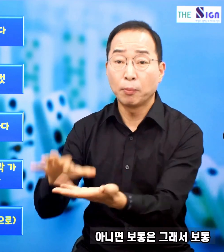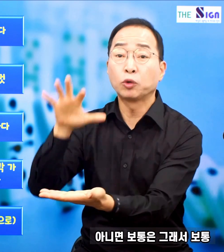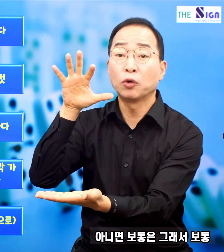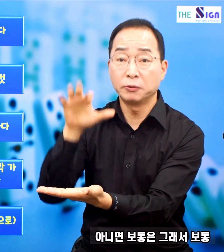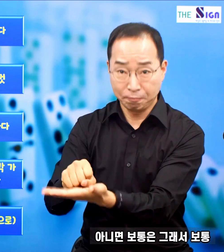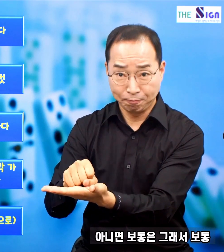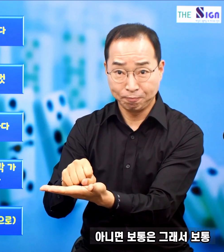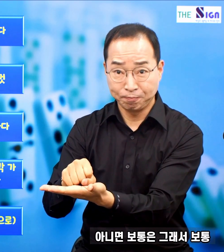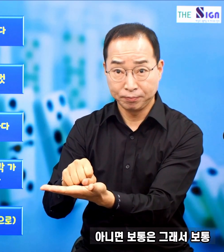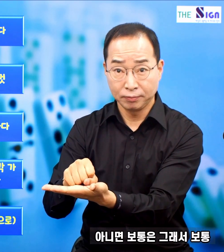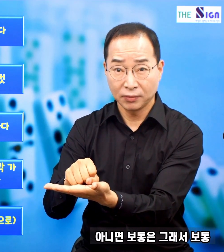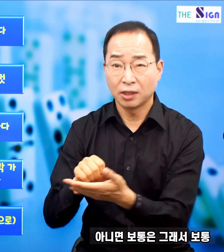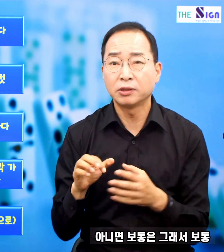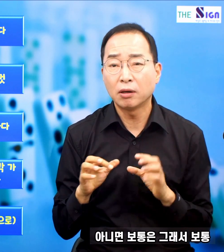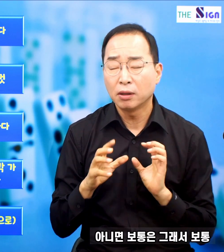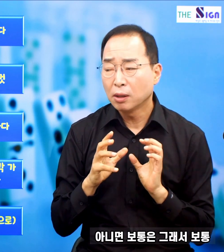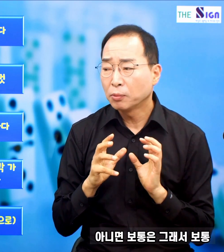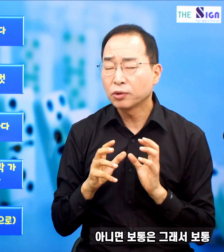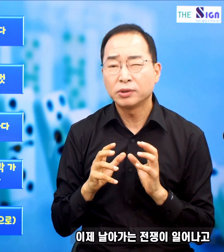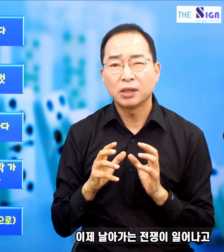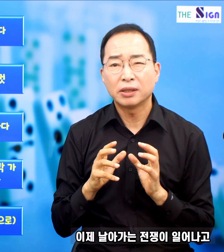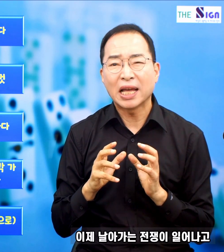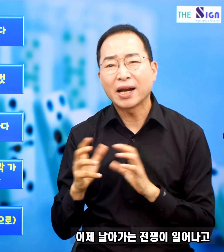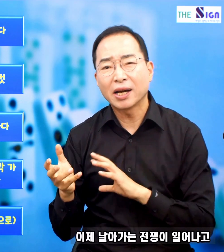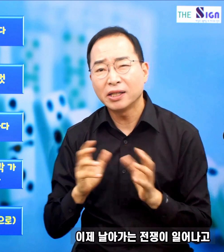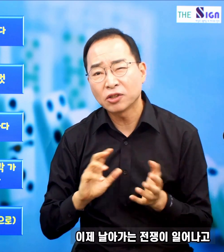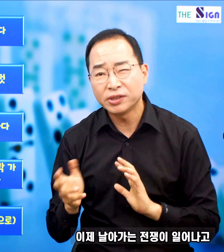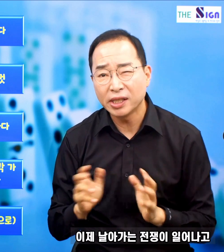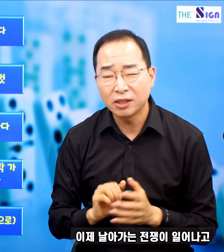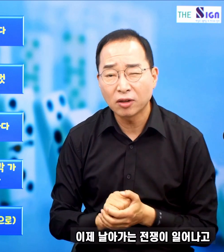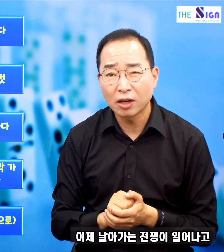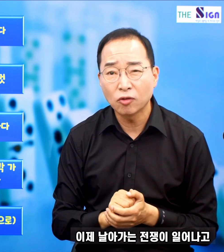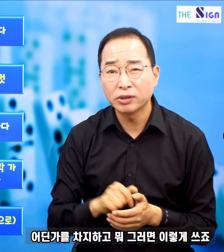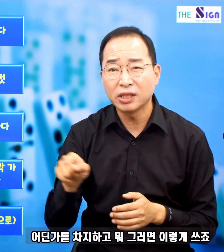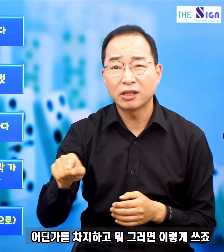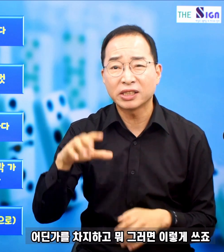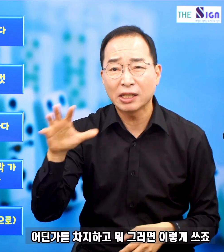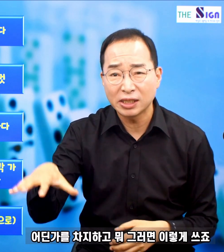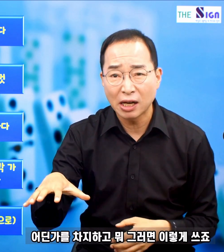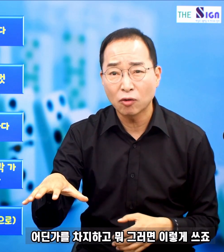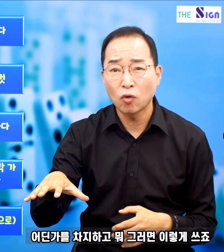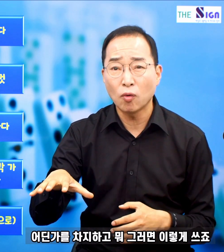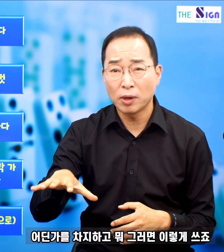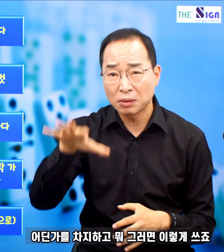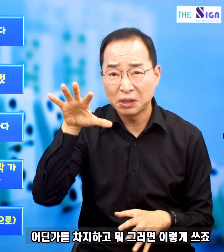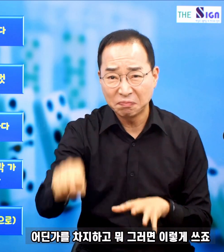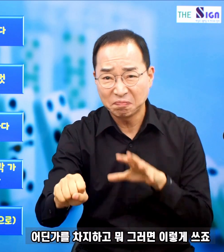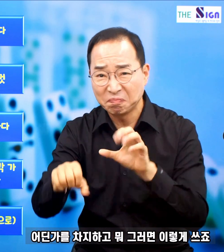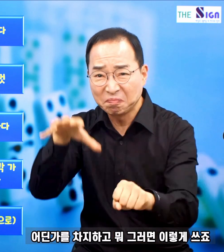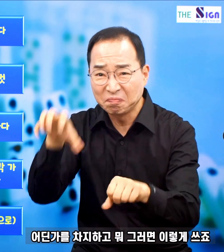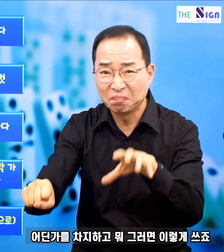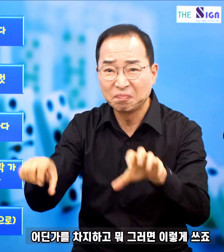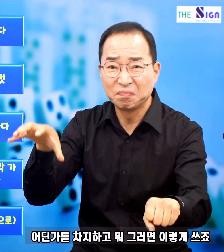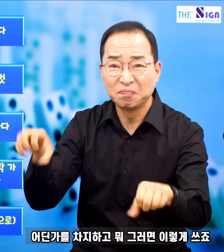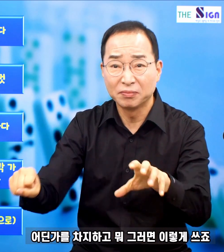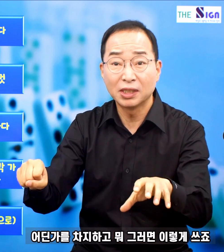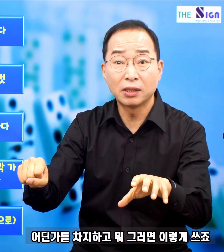보통은 그래서 보통 이제 나라 간에 전쟁이 일어나고 어딘가를 차지하고 뭐 그러면 이렇게